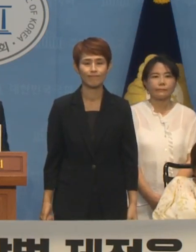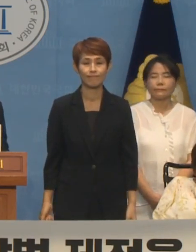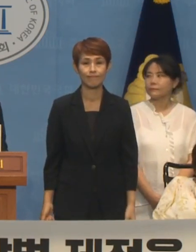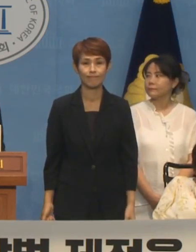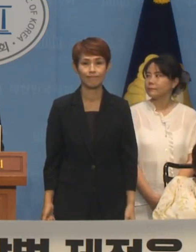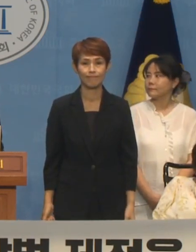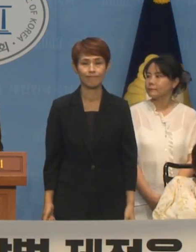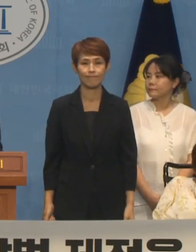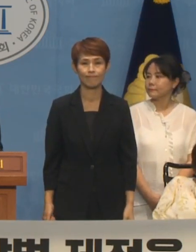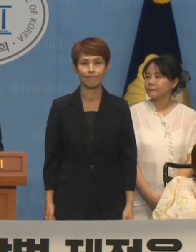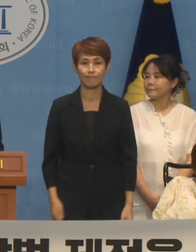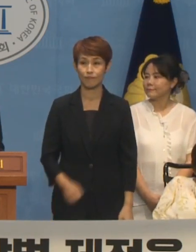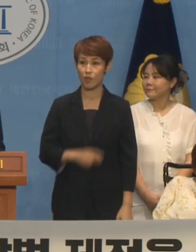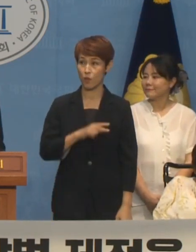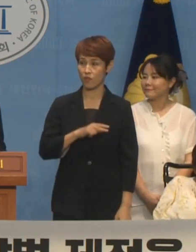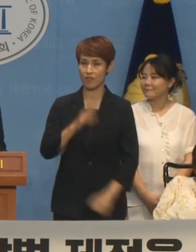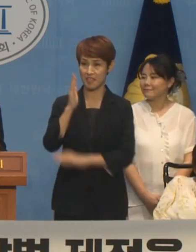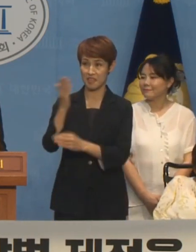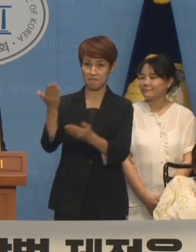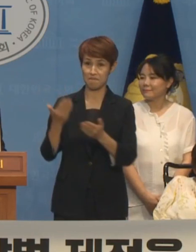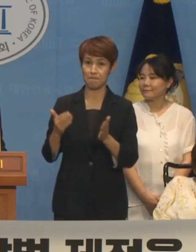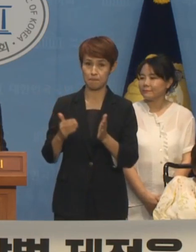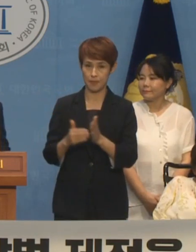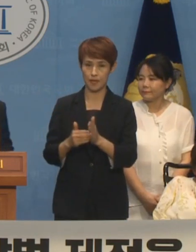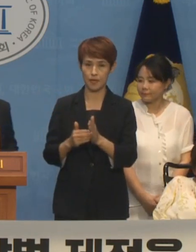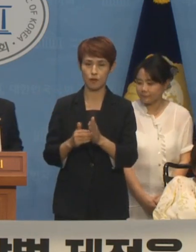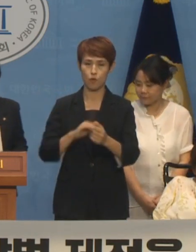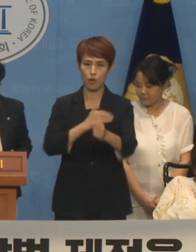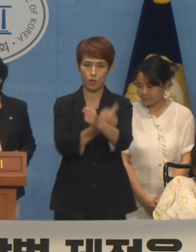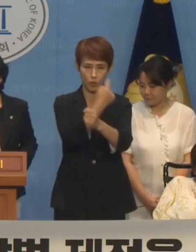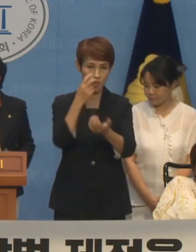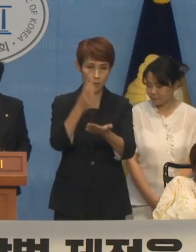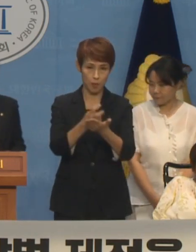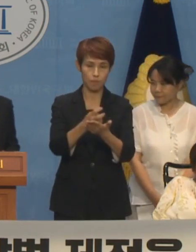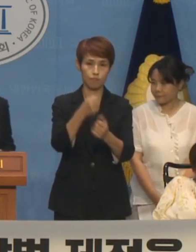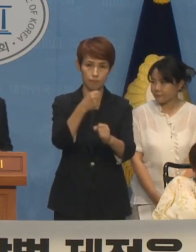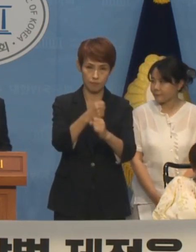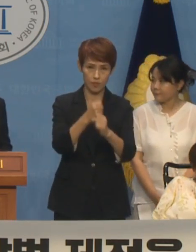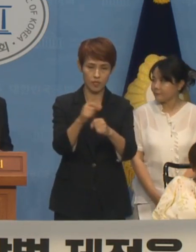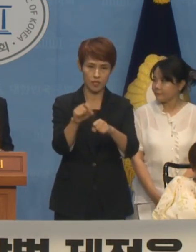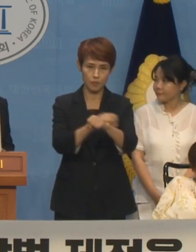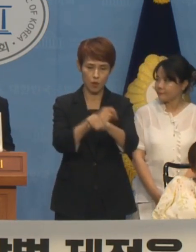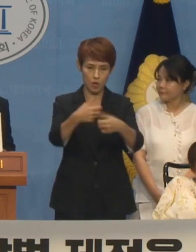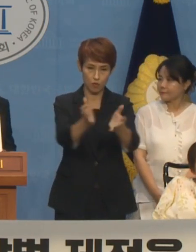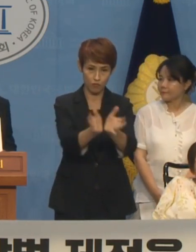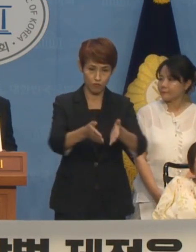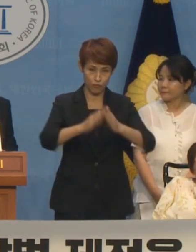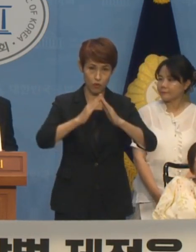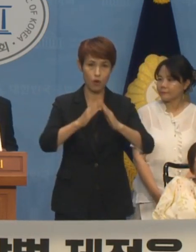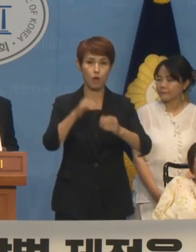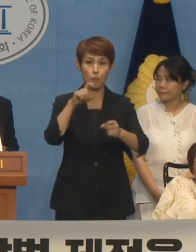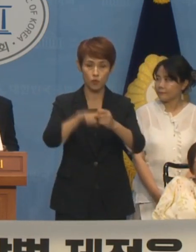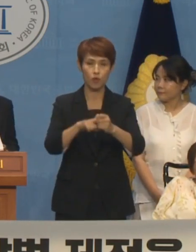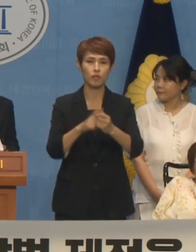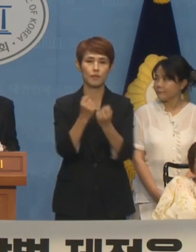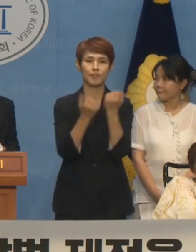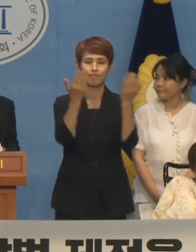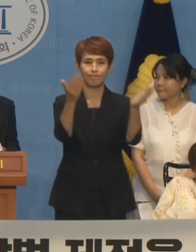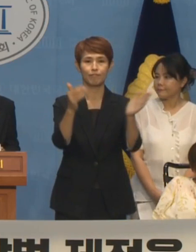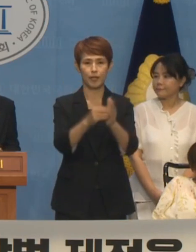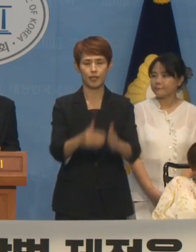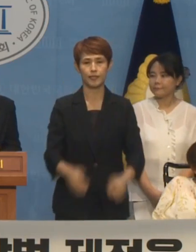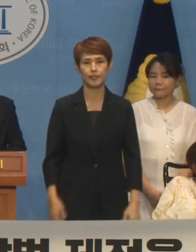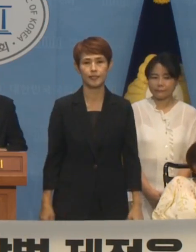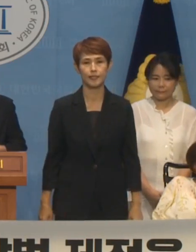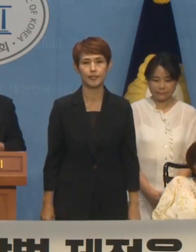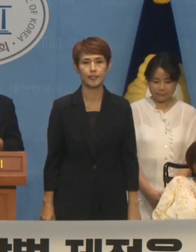네, 서미아 의원님께서 모두 발언으로 권리보장법 제정과 특별기구 구성에 대한 취지를 밝혀주셨습니다. 다음은 발언이 이어질